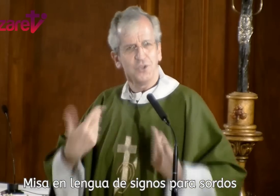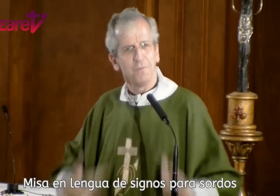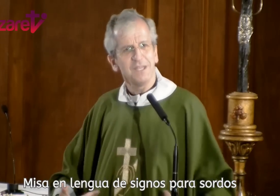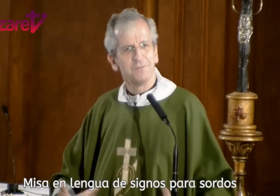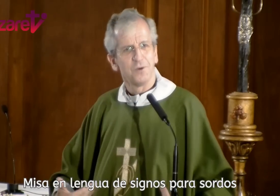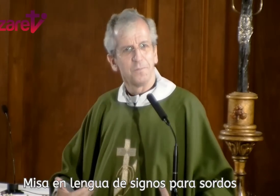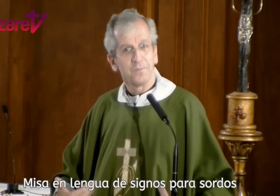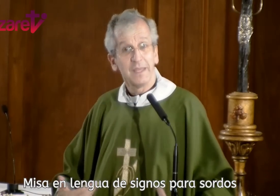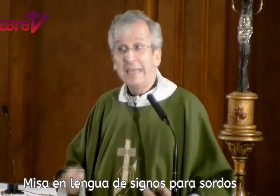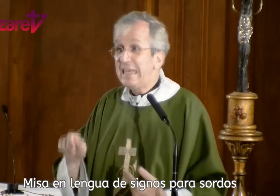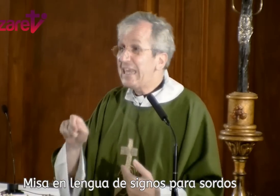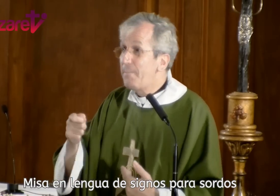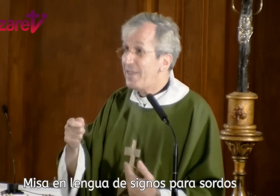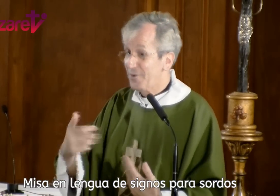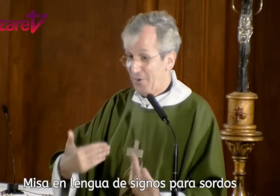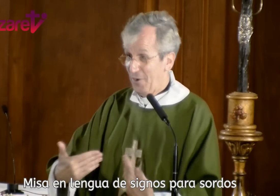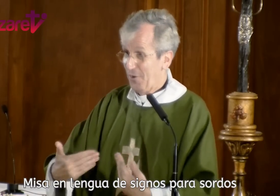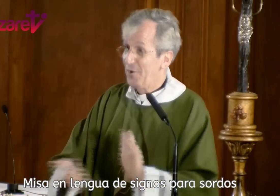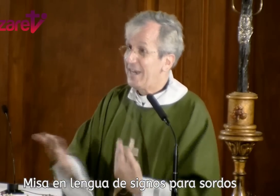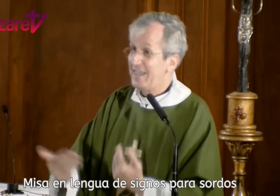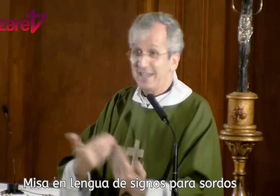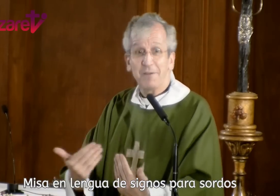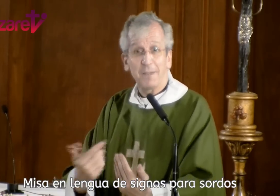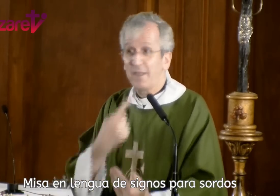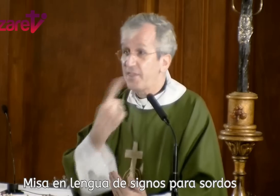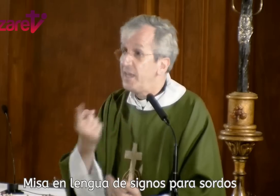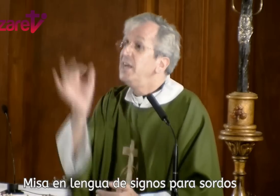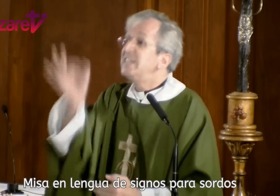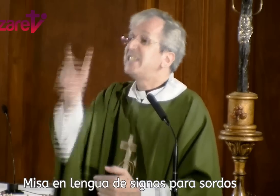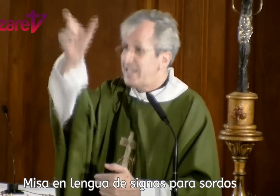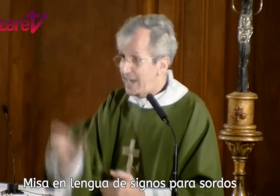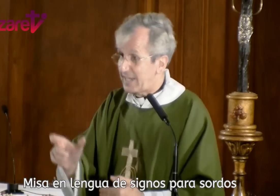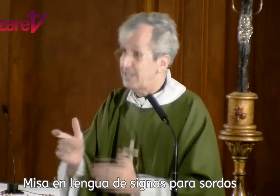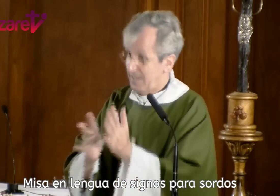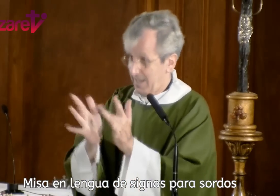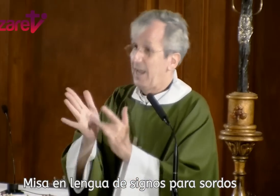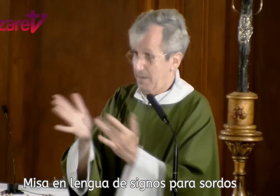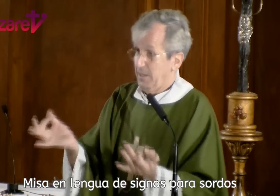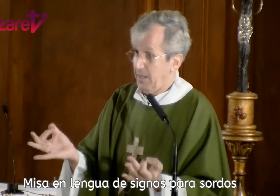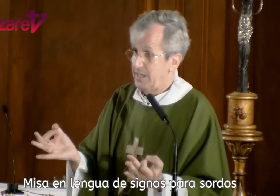yo mismo. Y Pedro, con iniciativa rápida, dice, si eres el